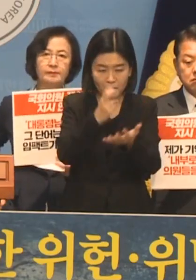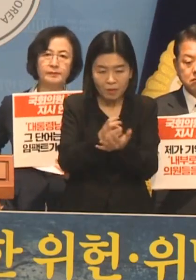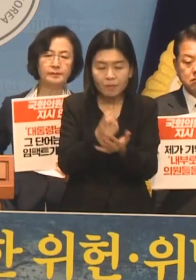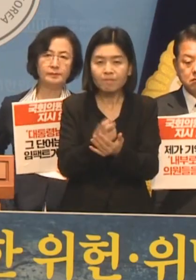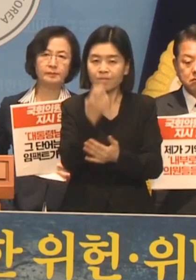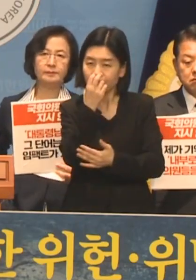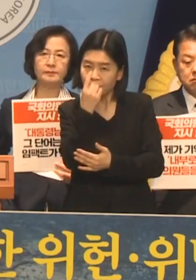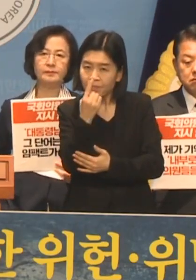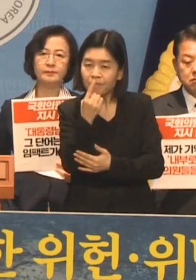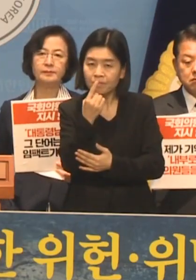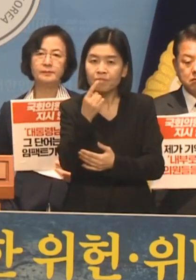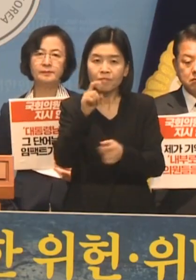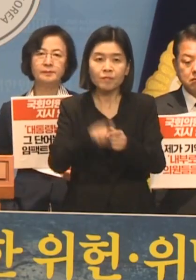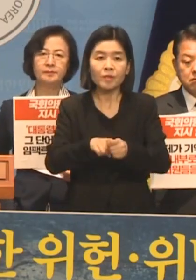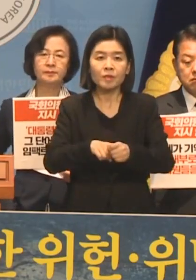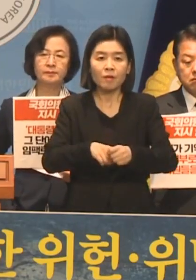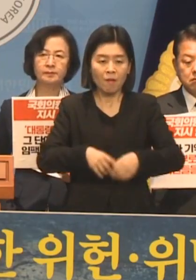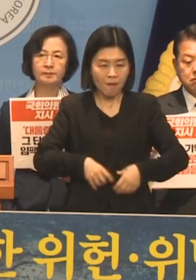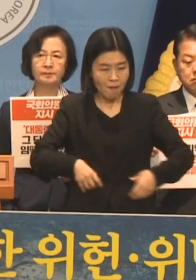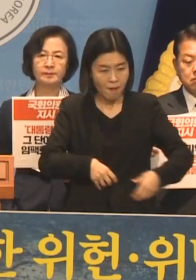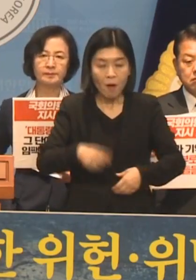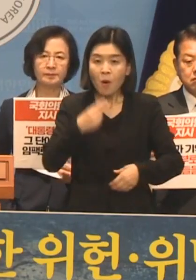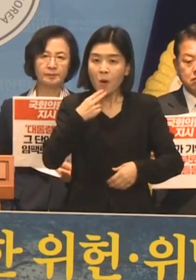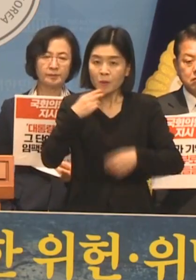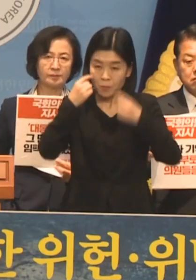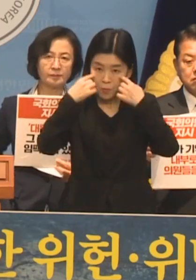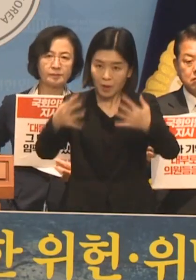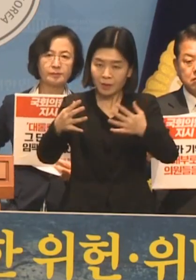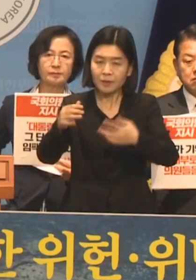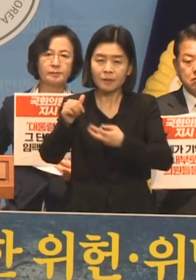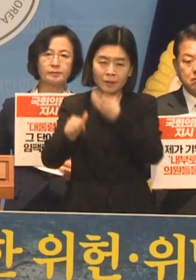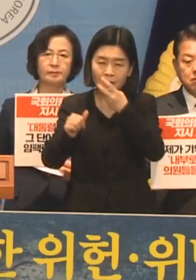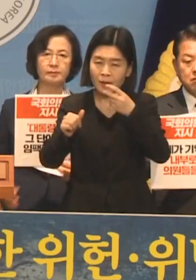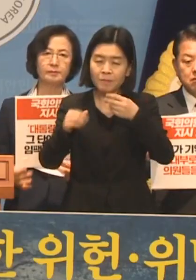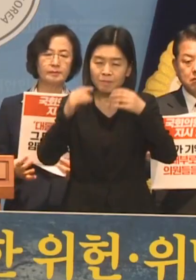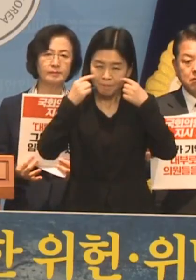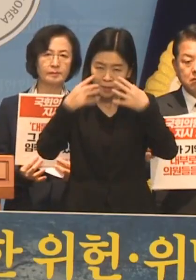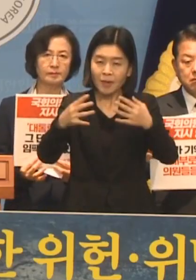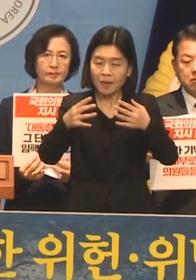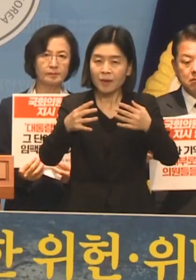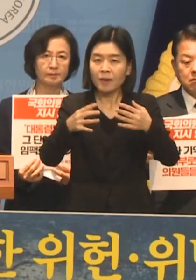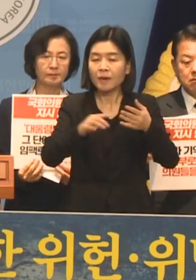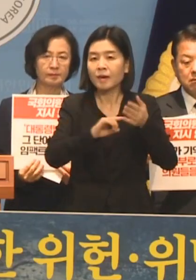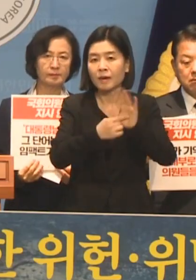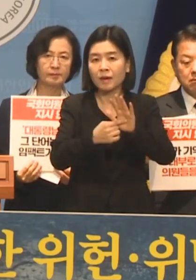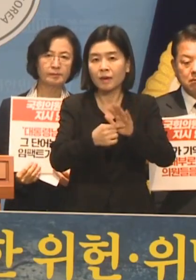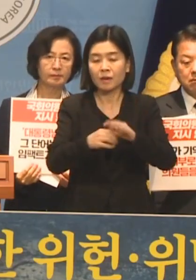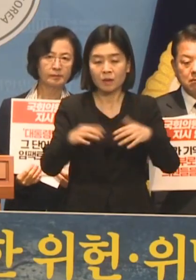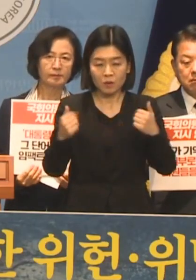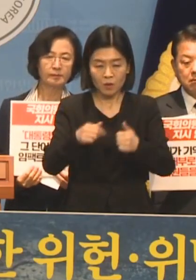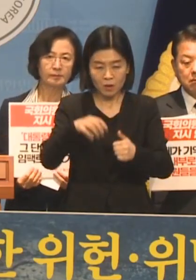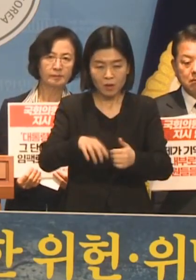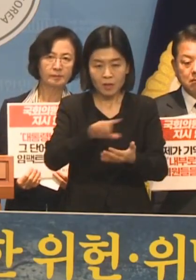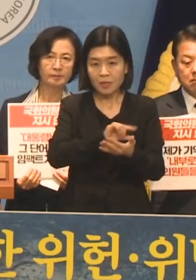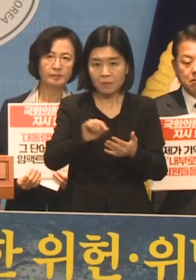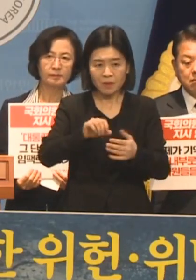치의 주저함도 없을 것이라 확신합니다. 국회와 지방의회 그리고 정당의 활동과 정치적 결사, 집회,